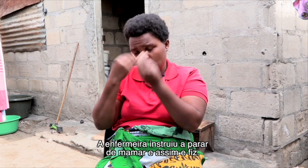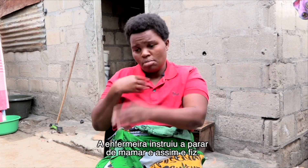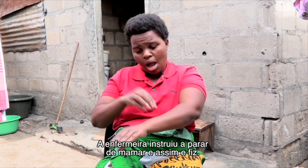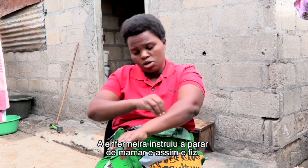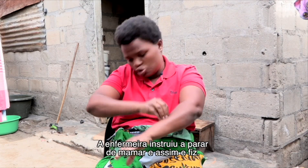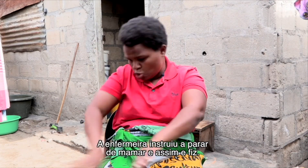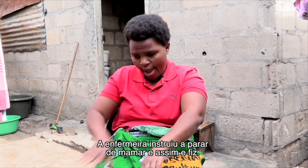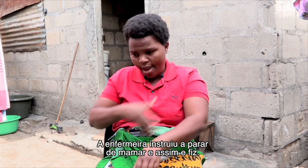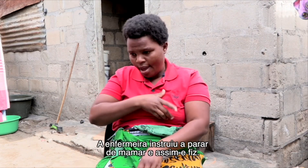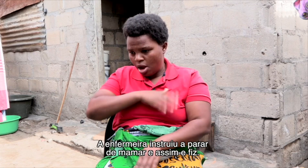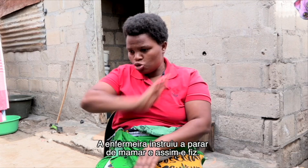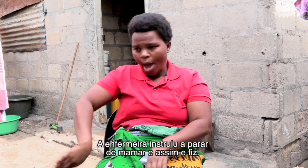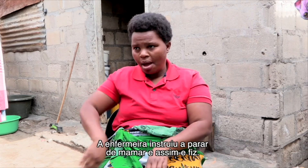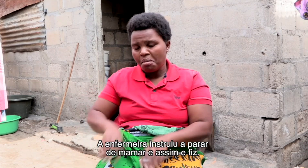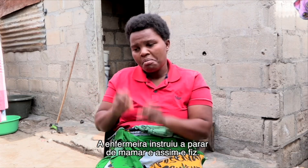de alimentar e assim fiz.